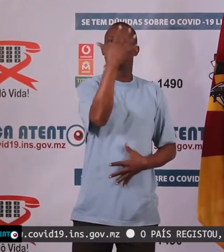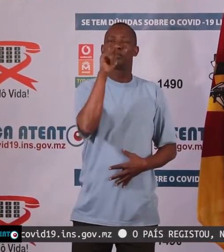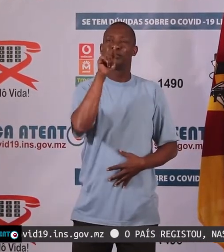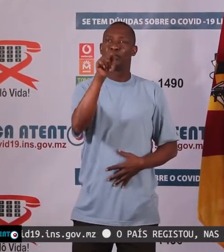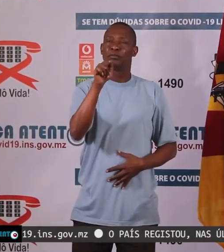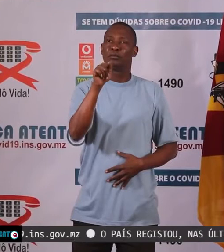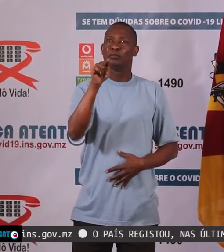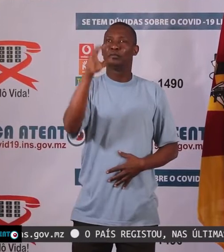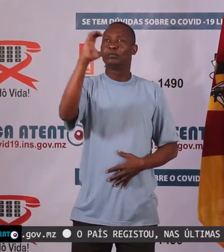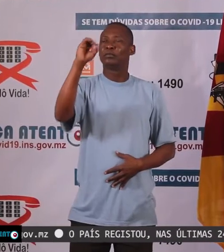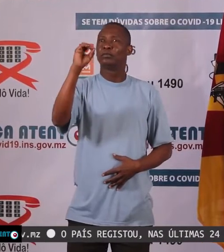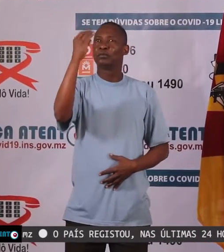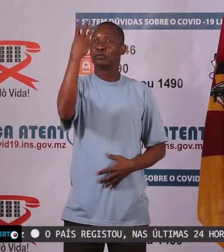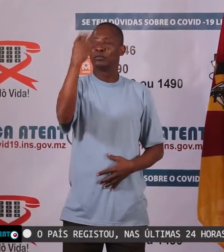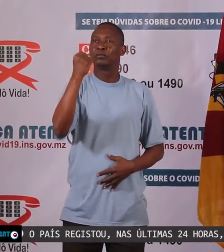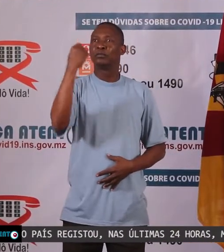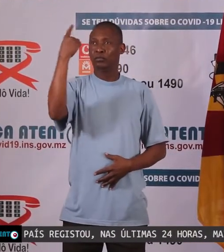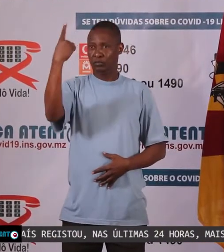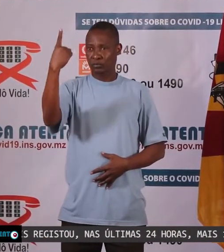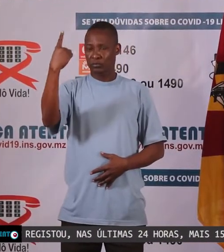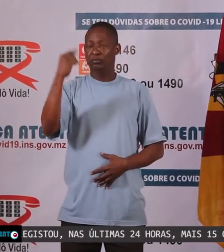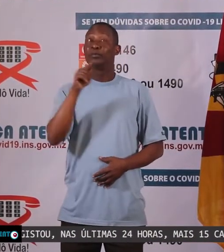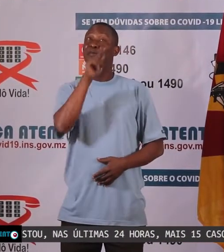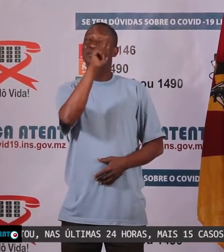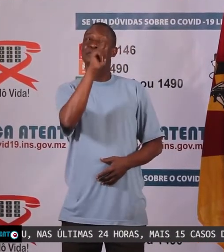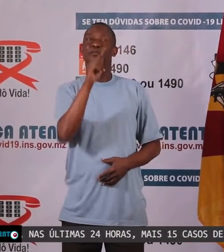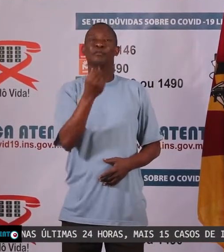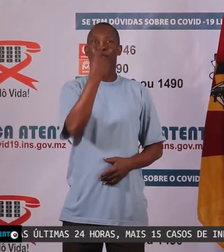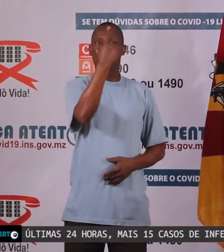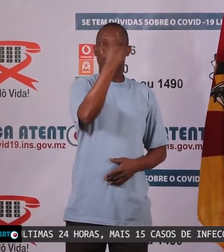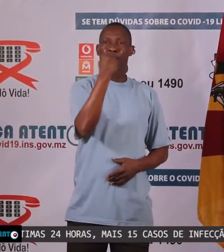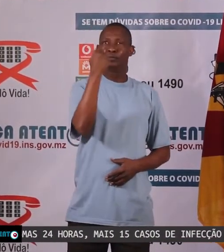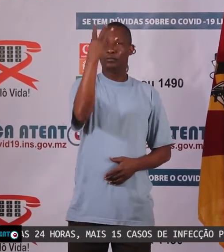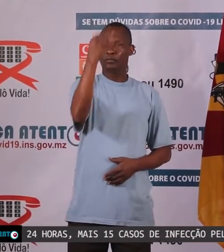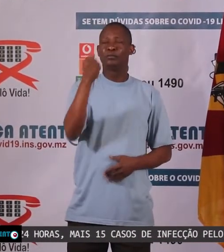5.041 óbitos, dos quais 146 ocorreram nas últimas 24 horas.